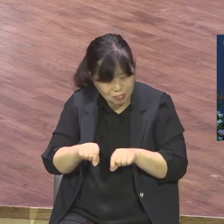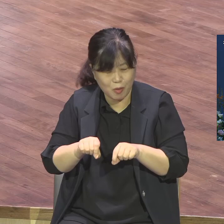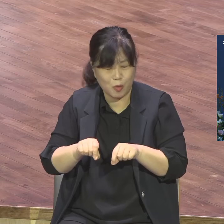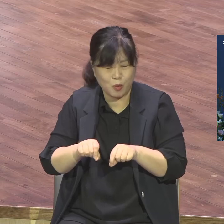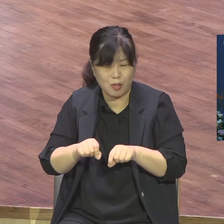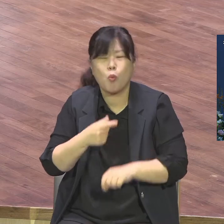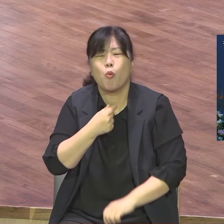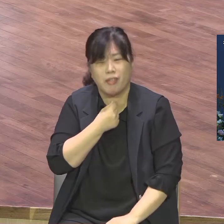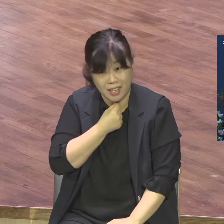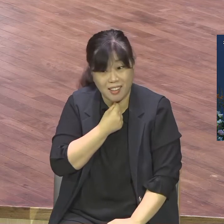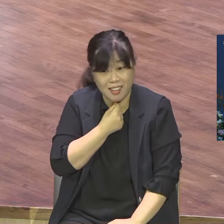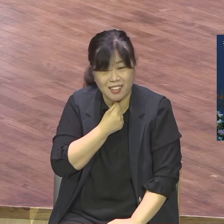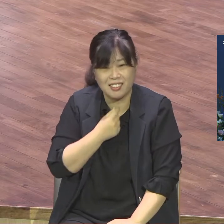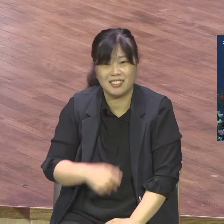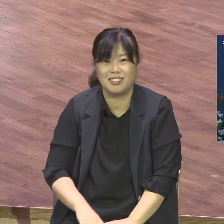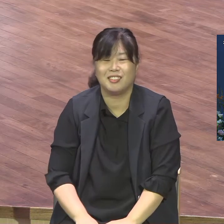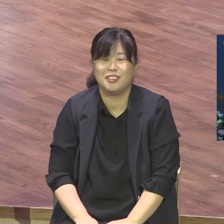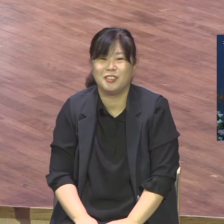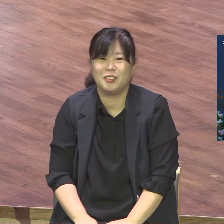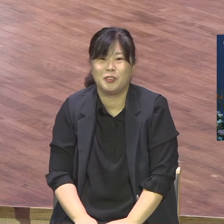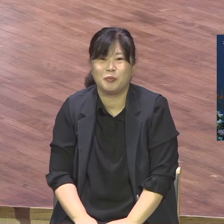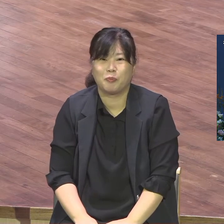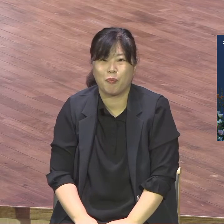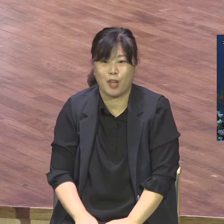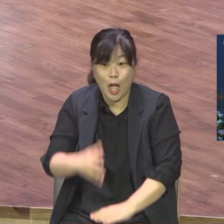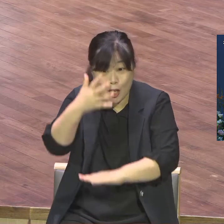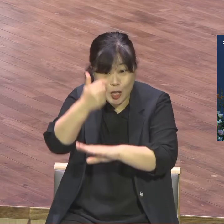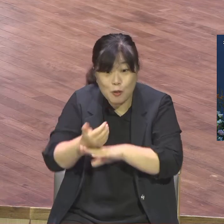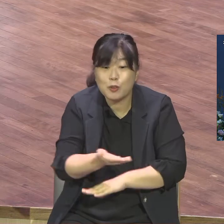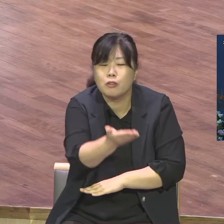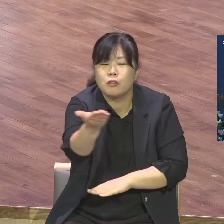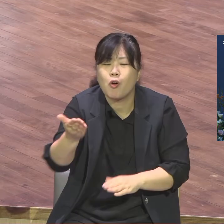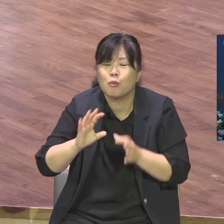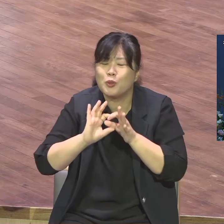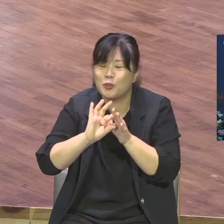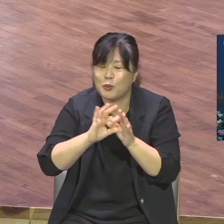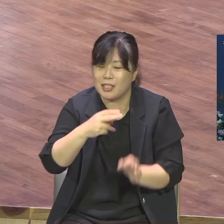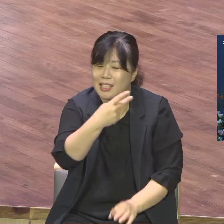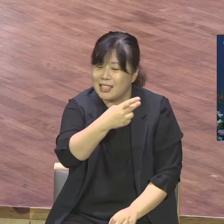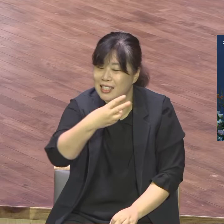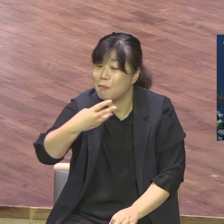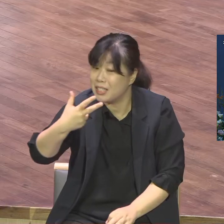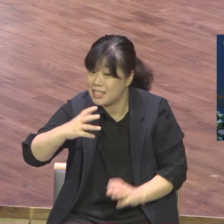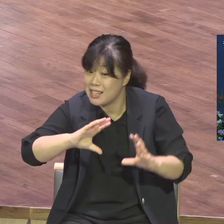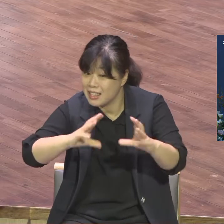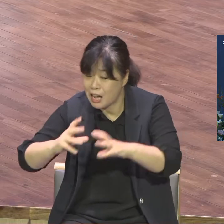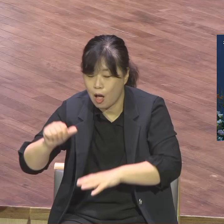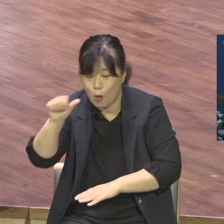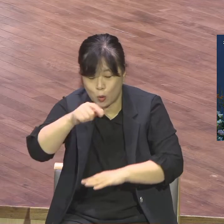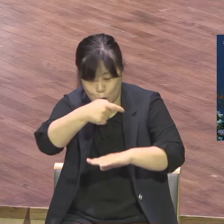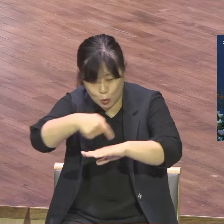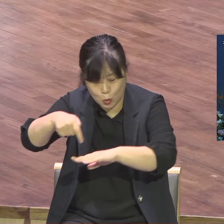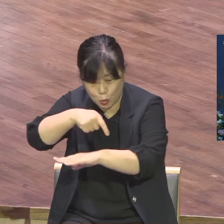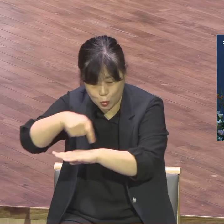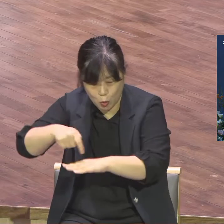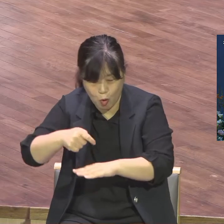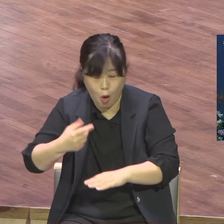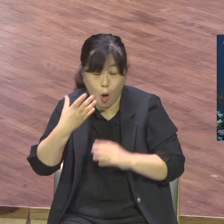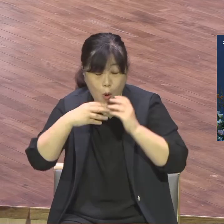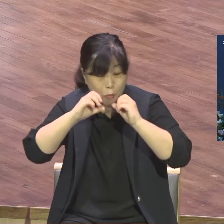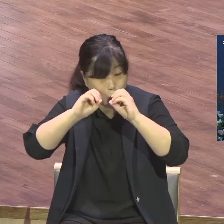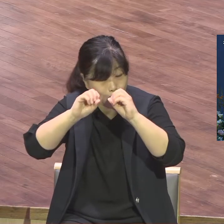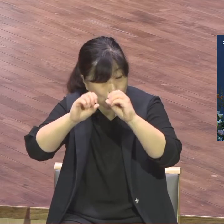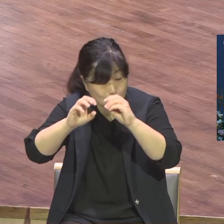존재감을 회복하시기 바랍니다. 그래서 237 나라 5천 종족 복음화 여기에 주도적 인물로